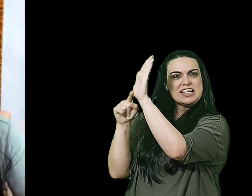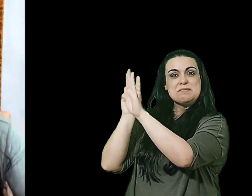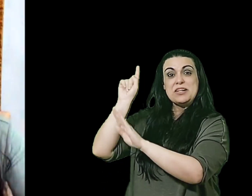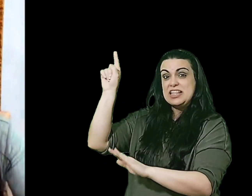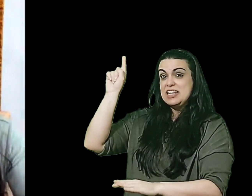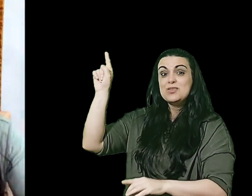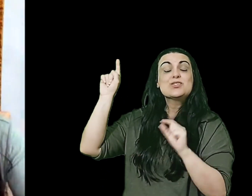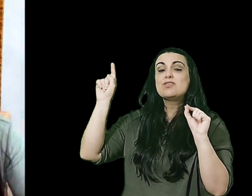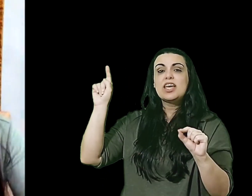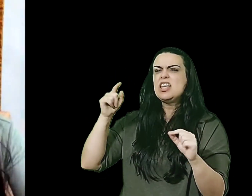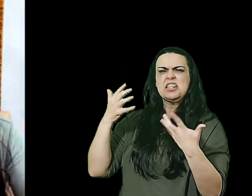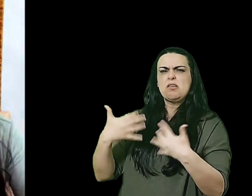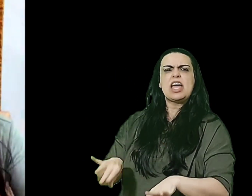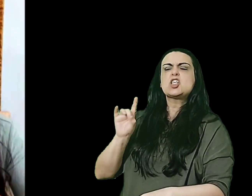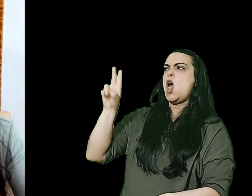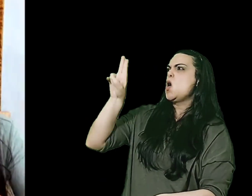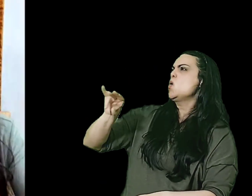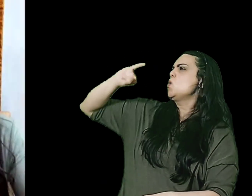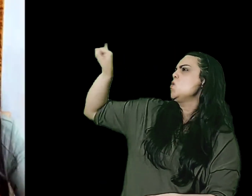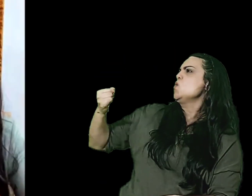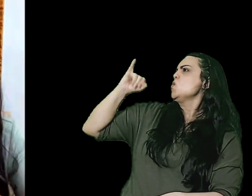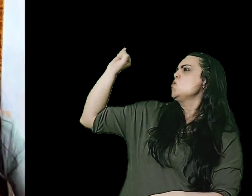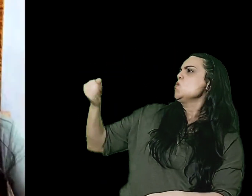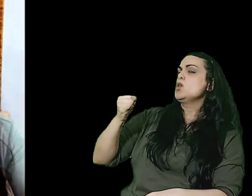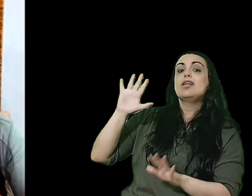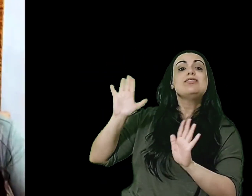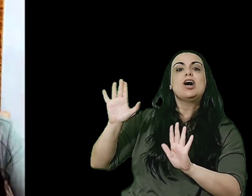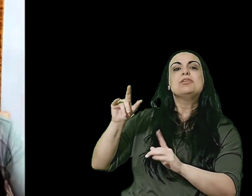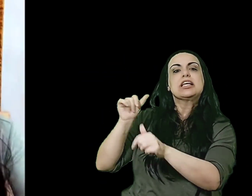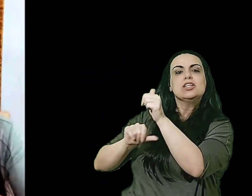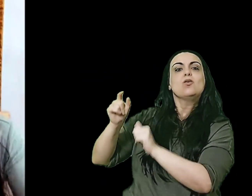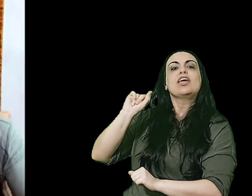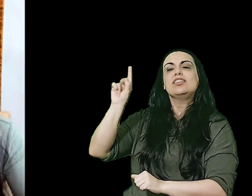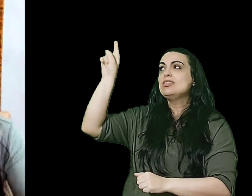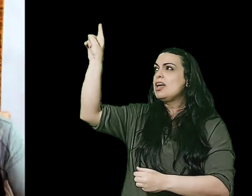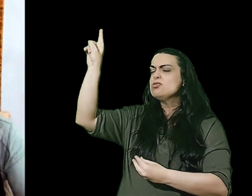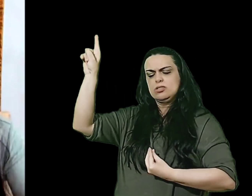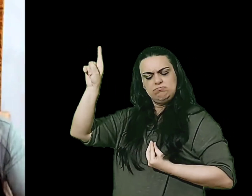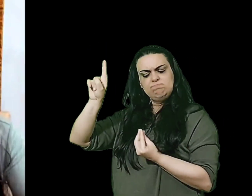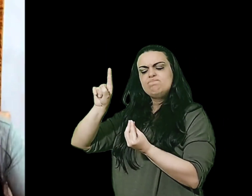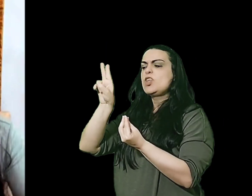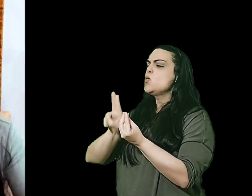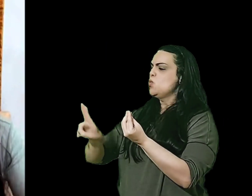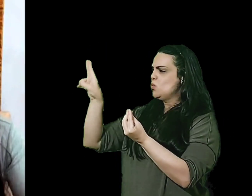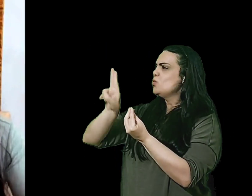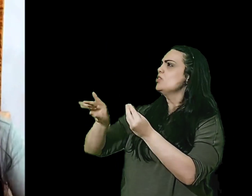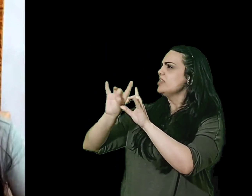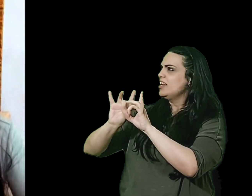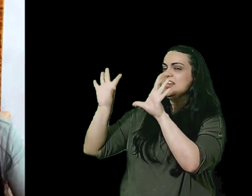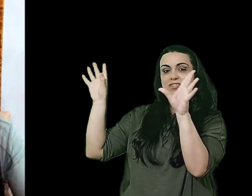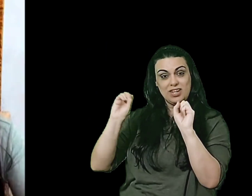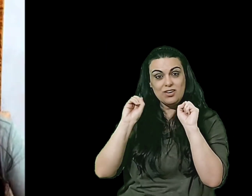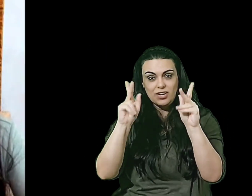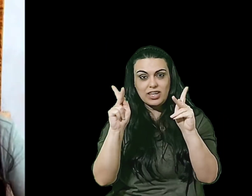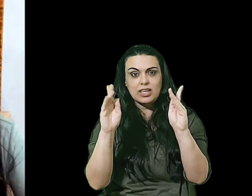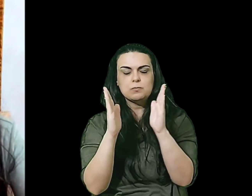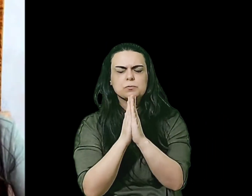gente não quer usá-lo, mas a gente quer ser usado por Ele.